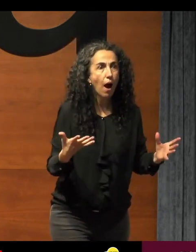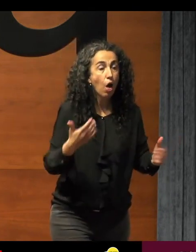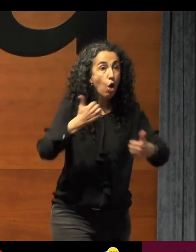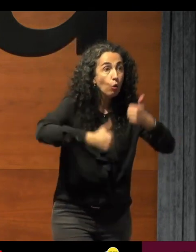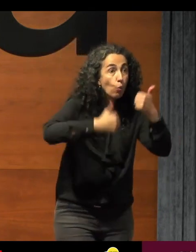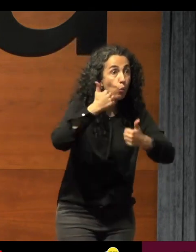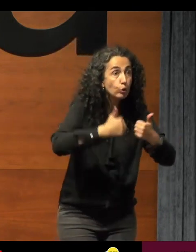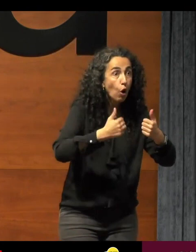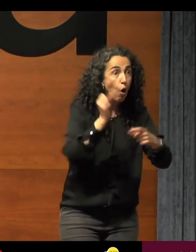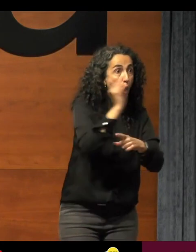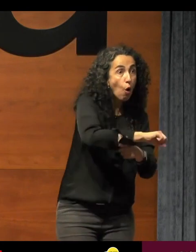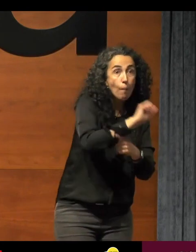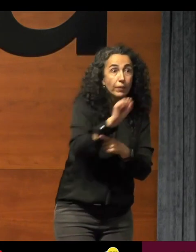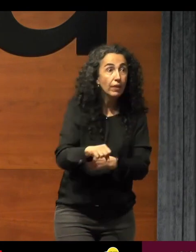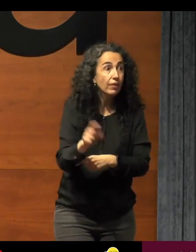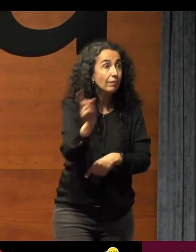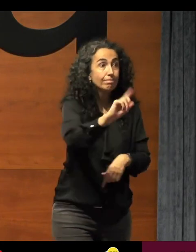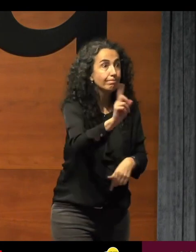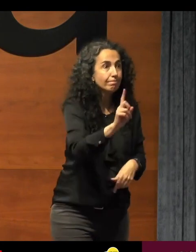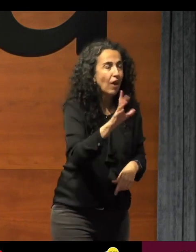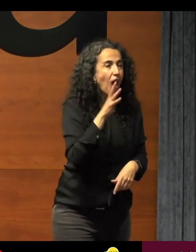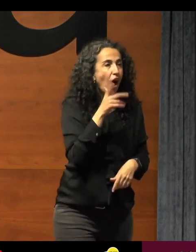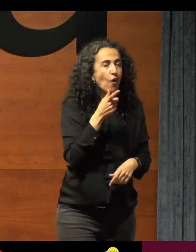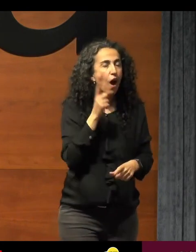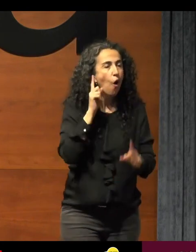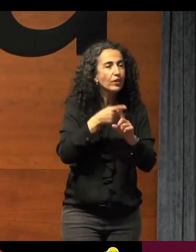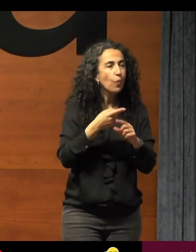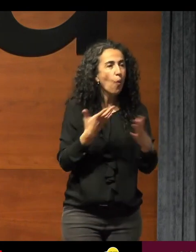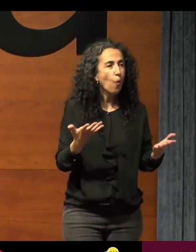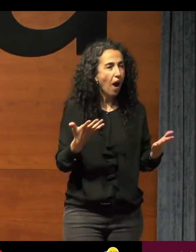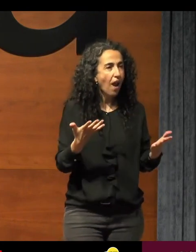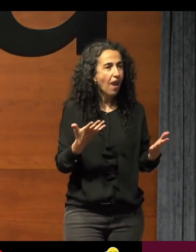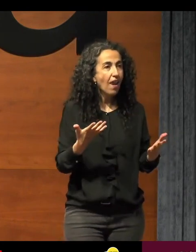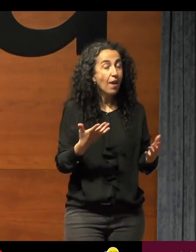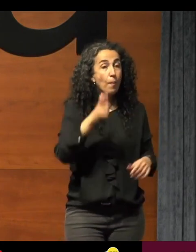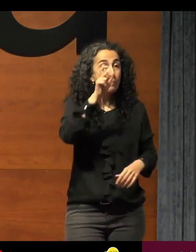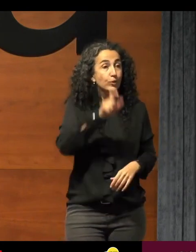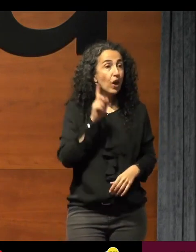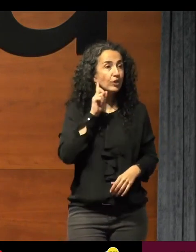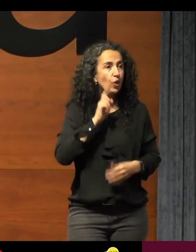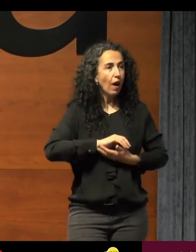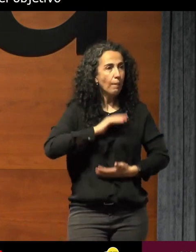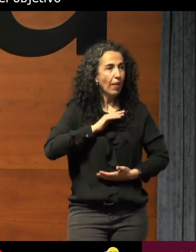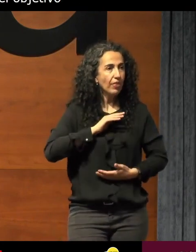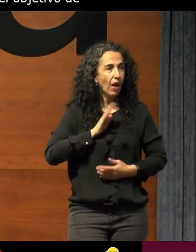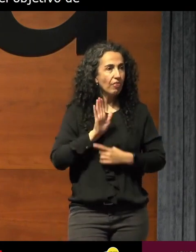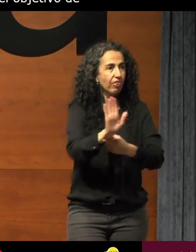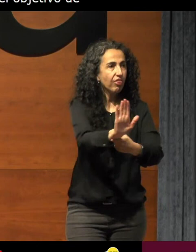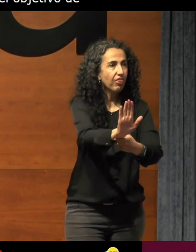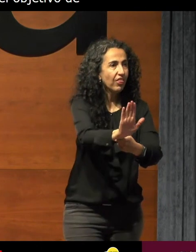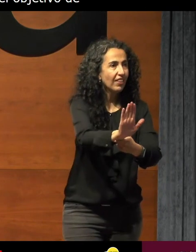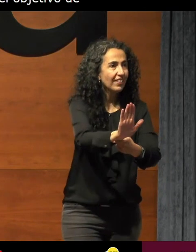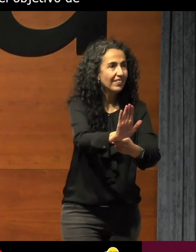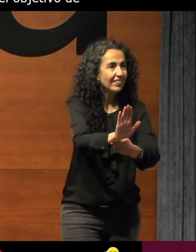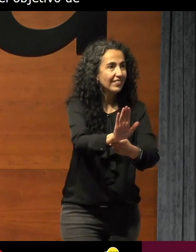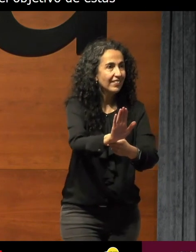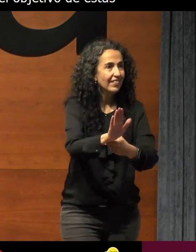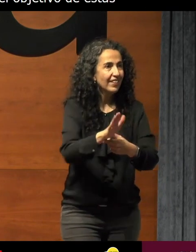Por lo tanto, se cambió el objetivo de estas actividades, no era tanto concursar, sino